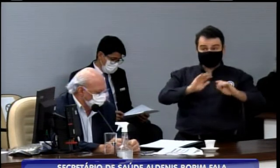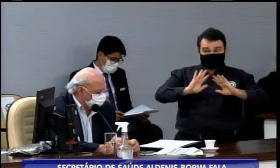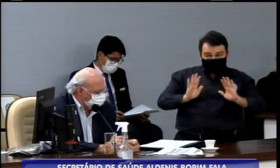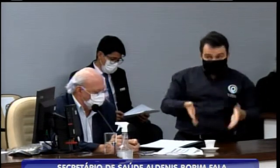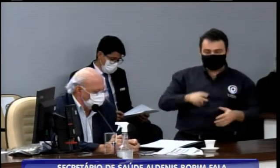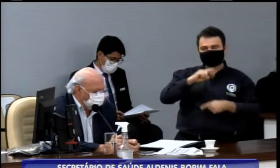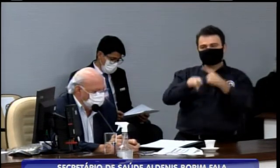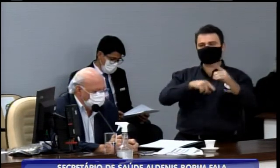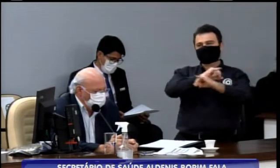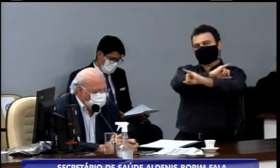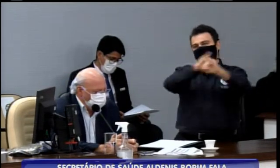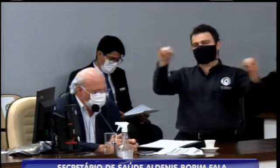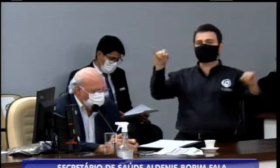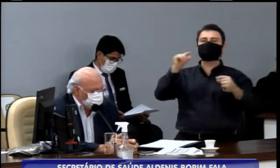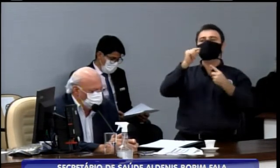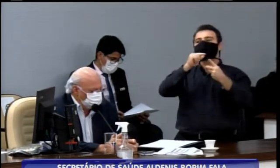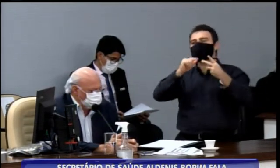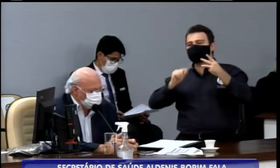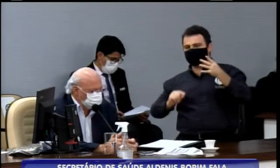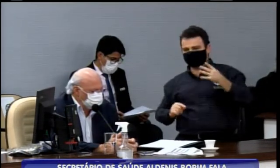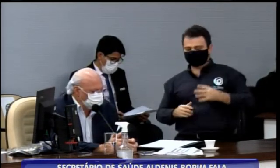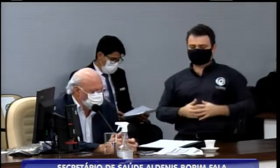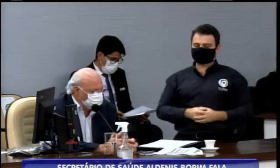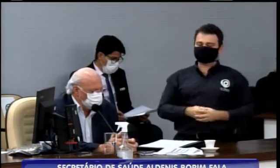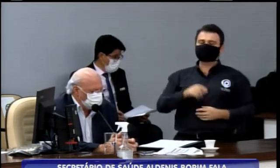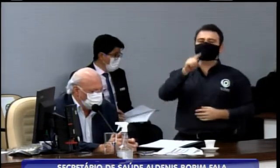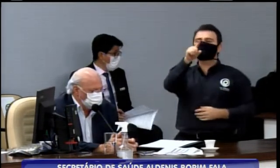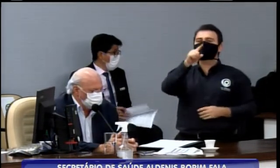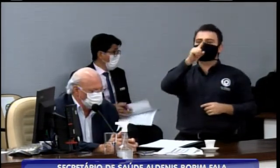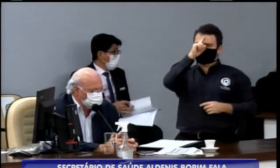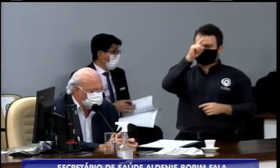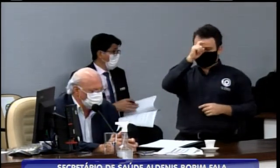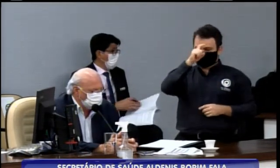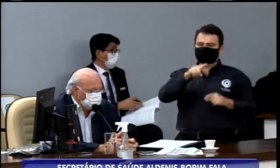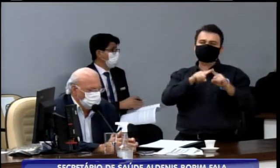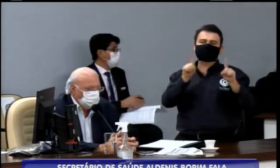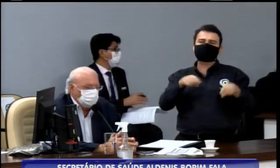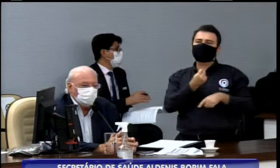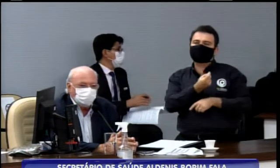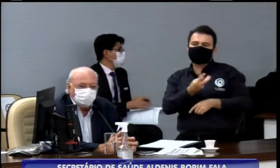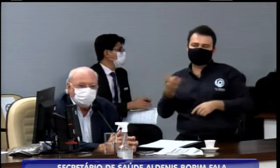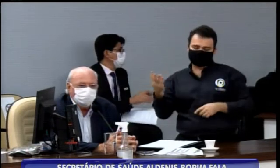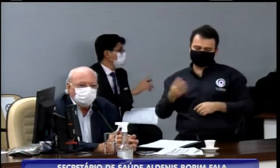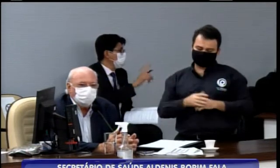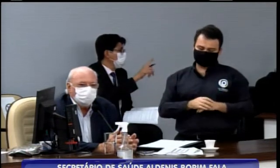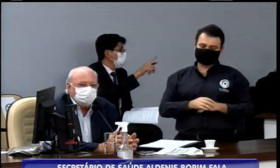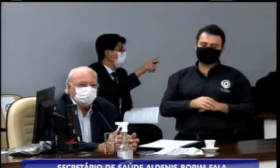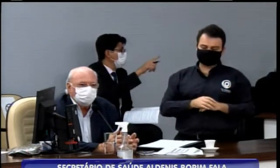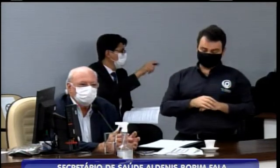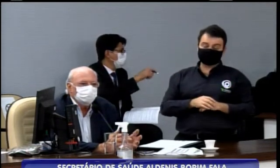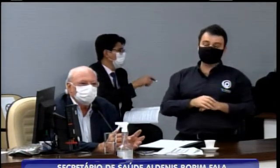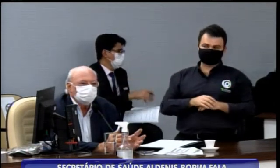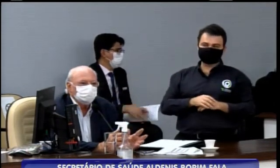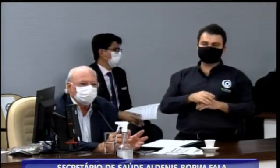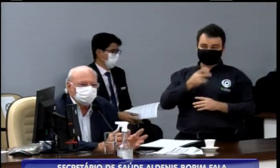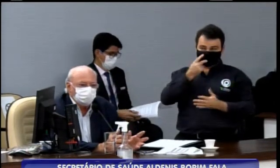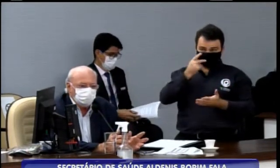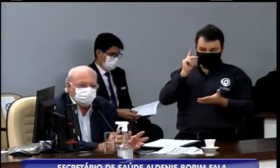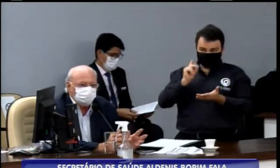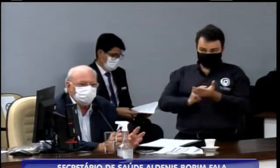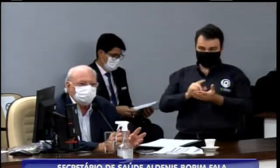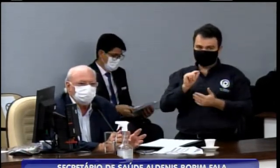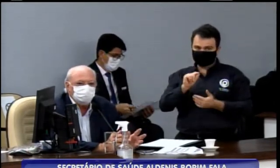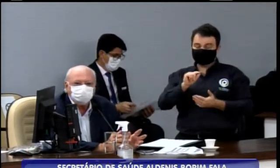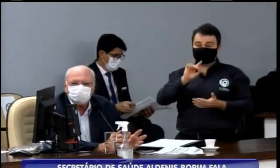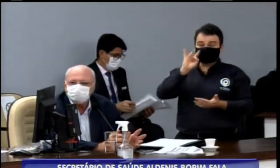Número de funcionários. Olha, na realidade, o número de